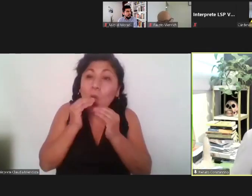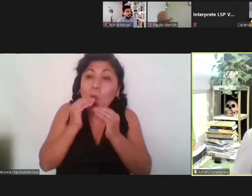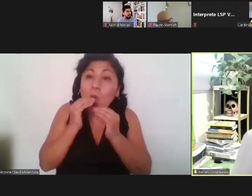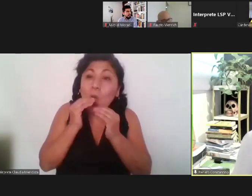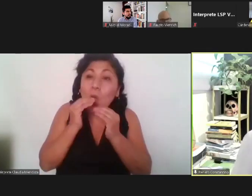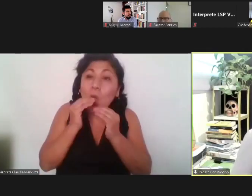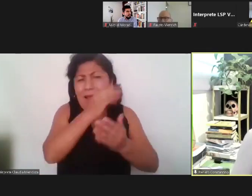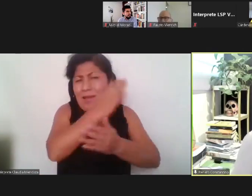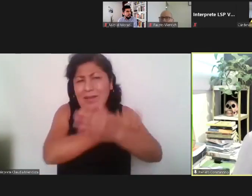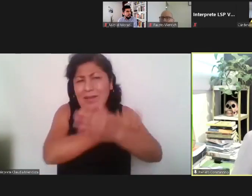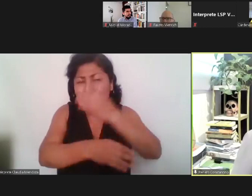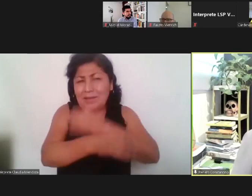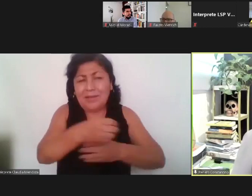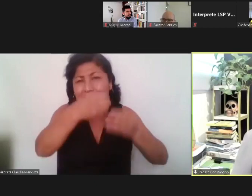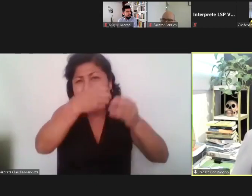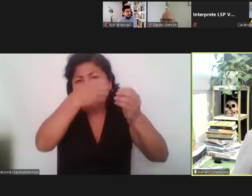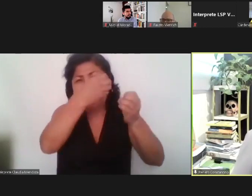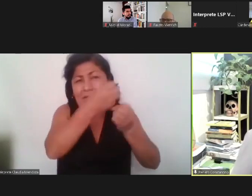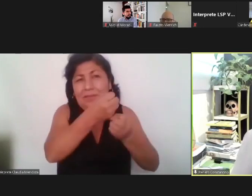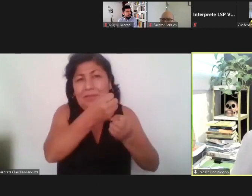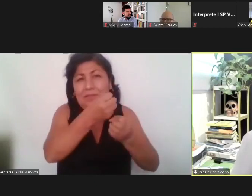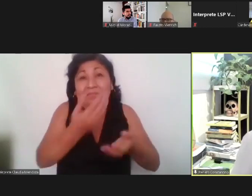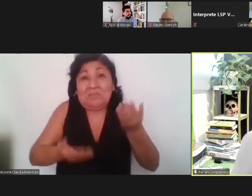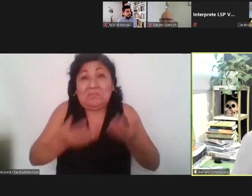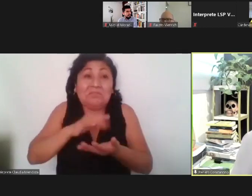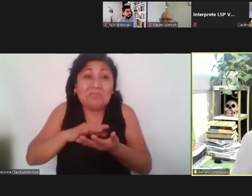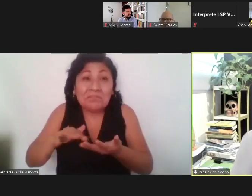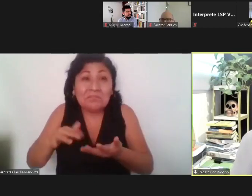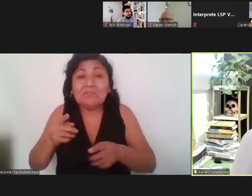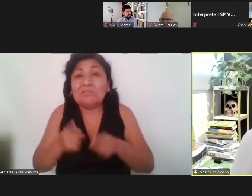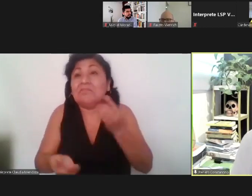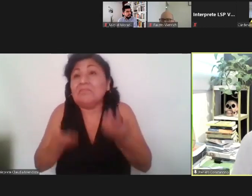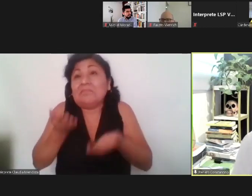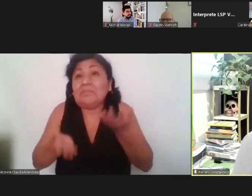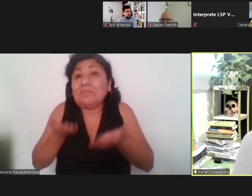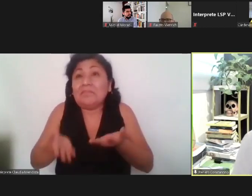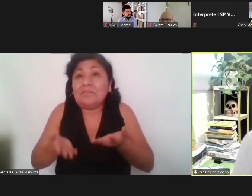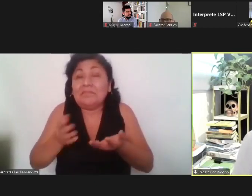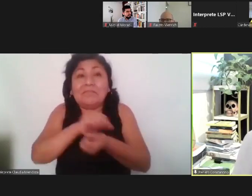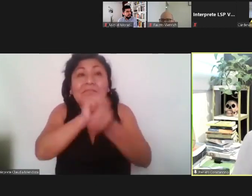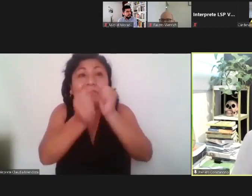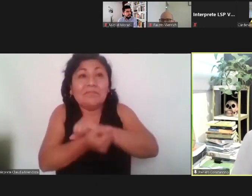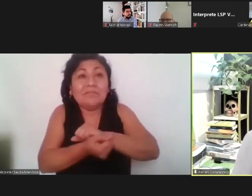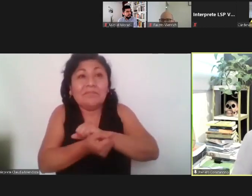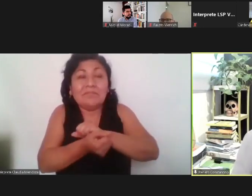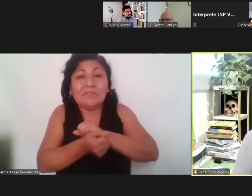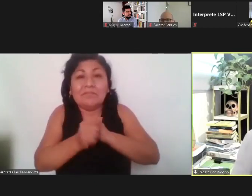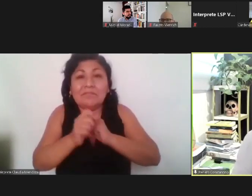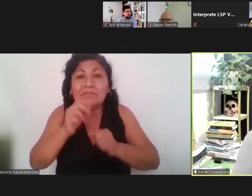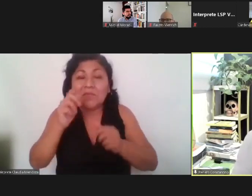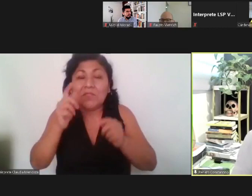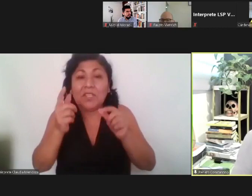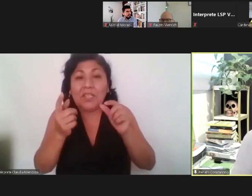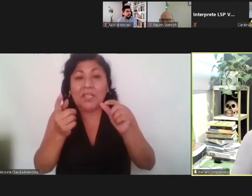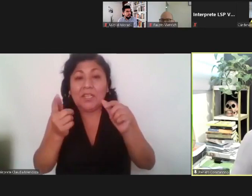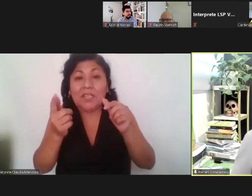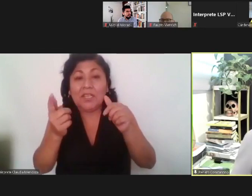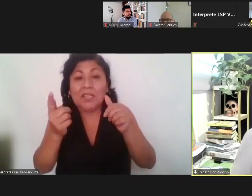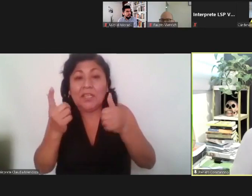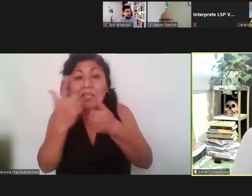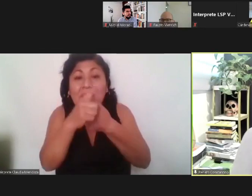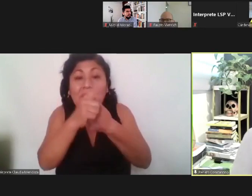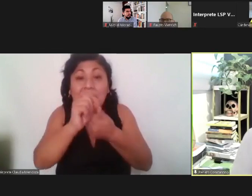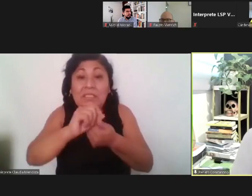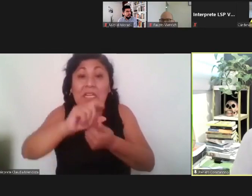de braille, podríamos hablar de cambiar las fuentes, por ejemplo, ampliar el tamaño de la